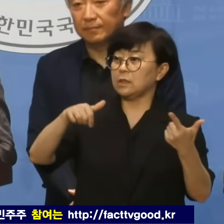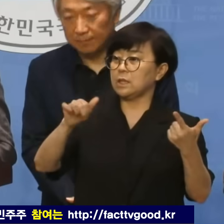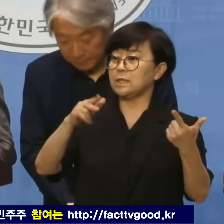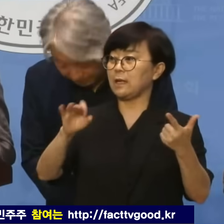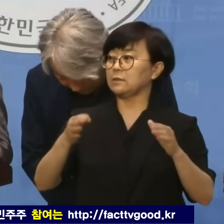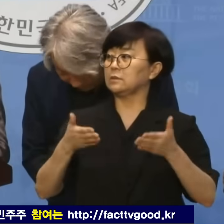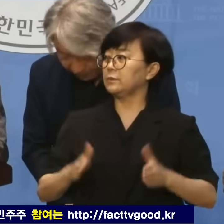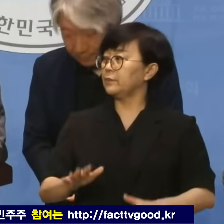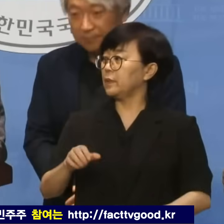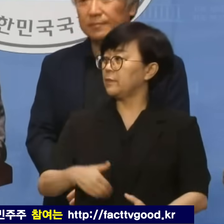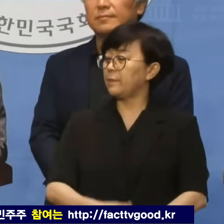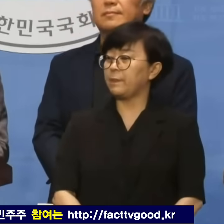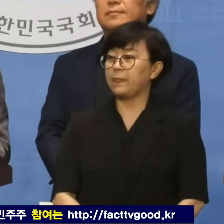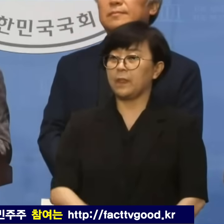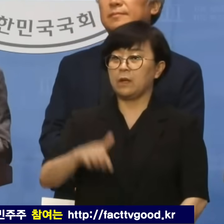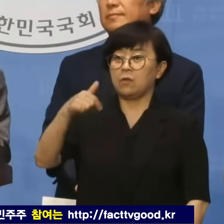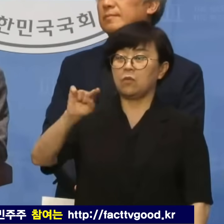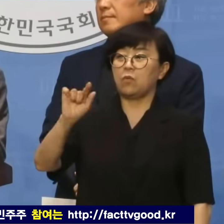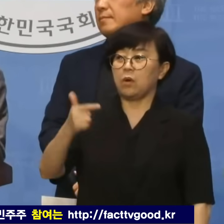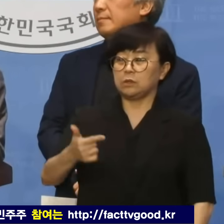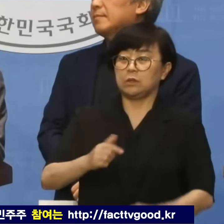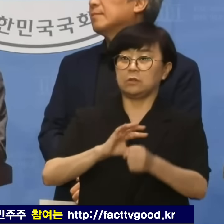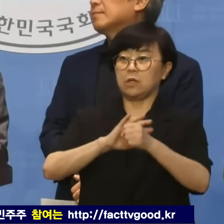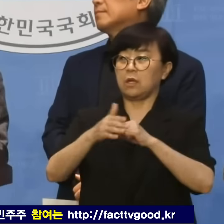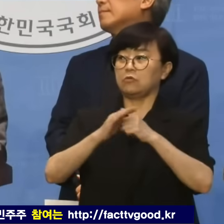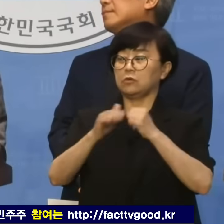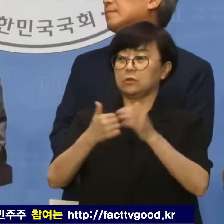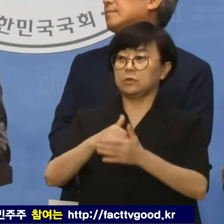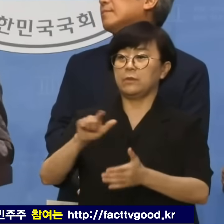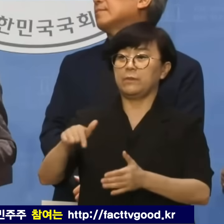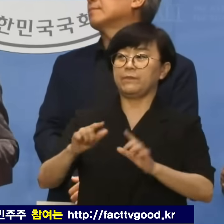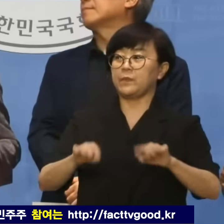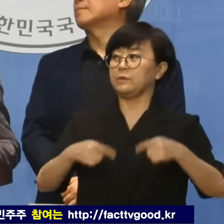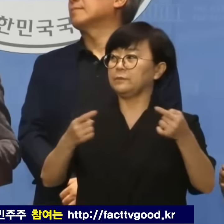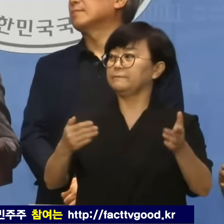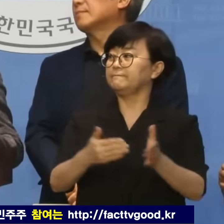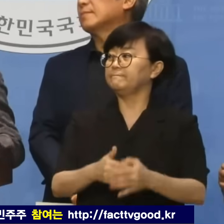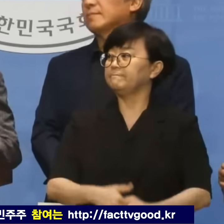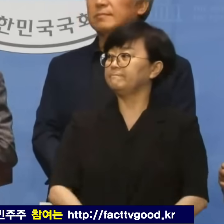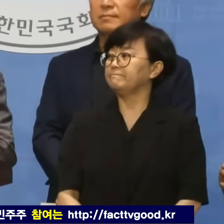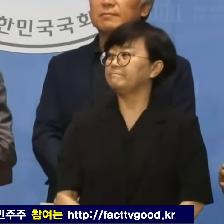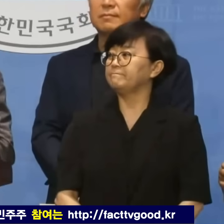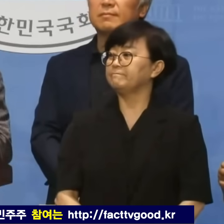참석하셨습니다. 권태흥 대구 달서구갑 지역위원장님 참석하셨습니다.